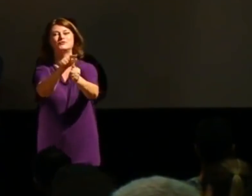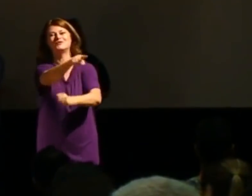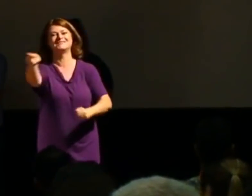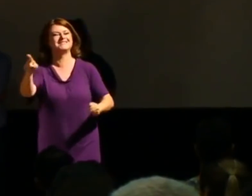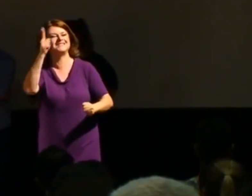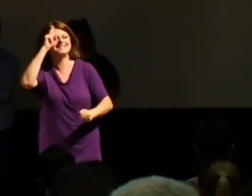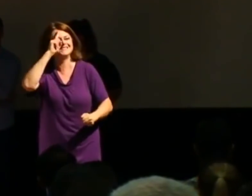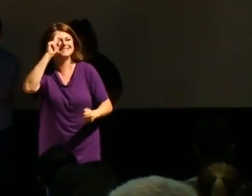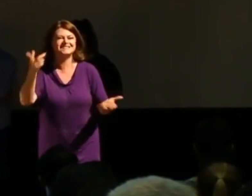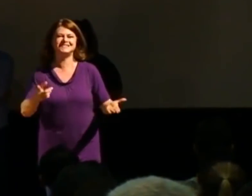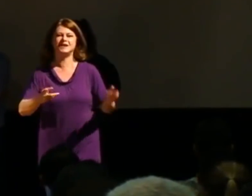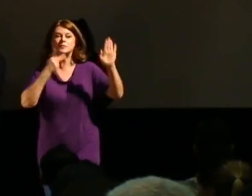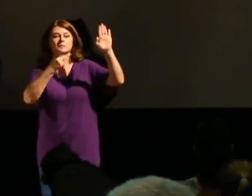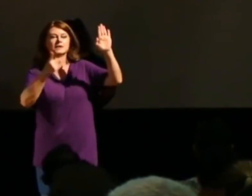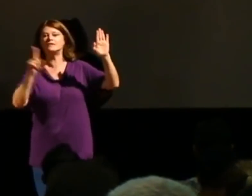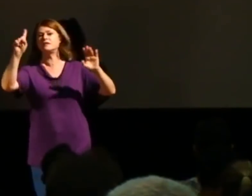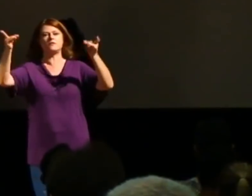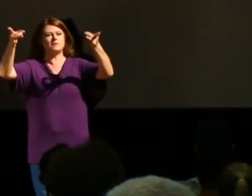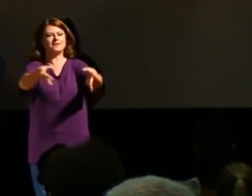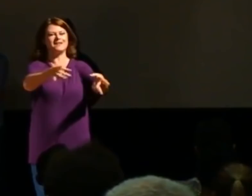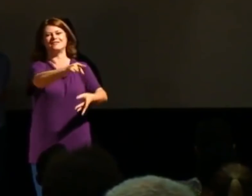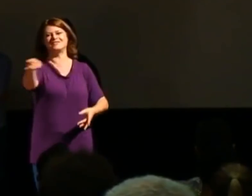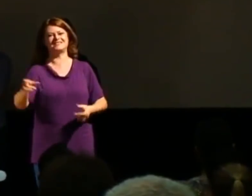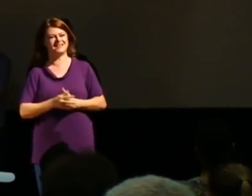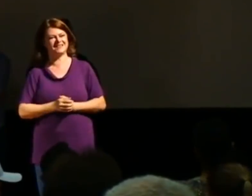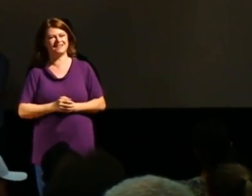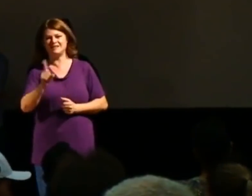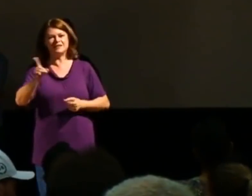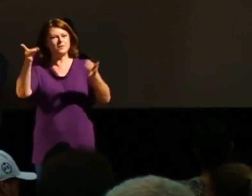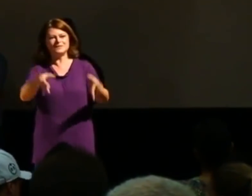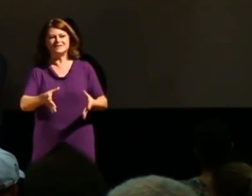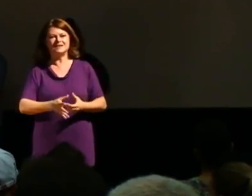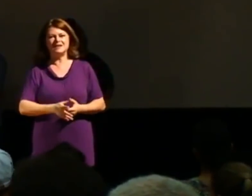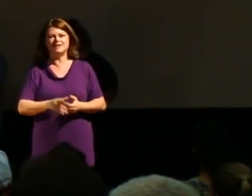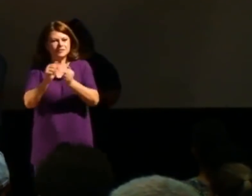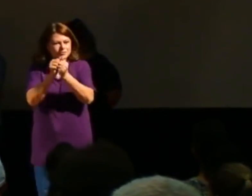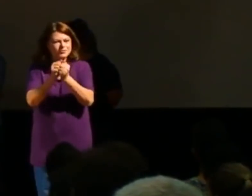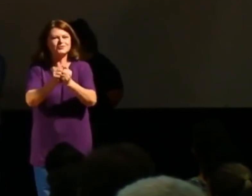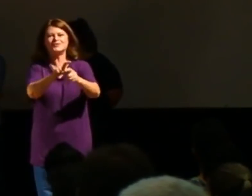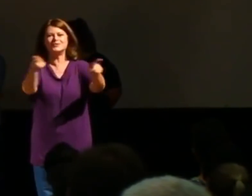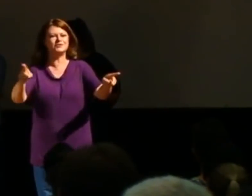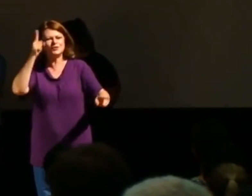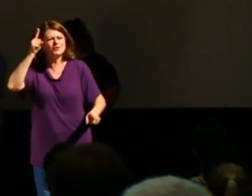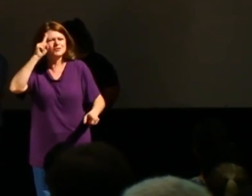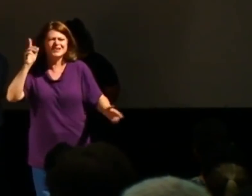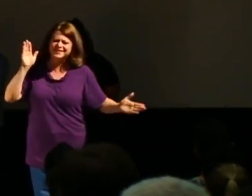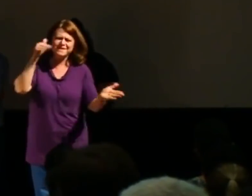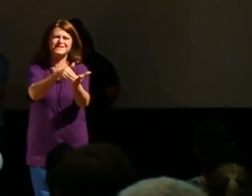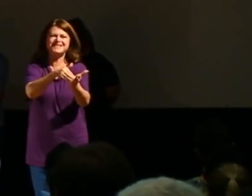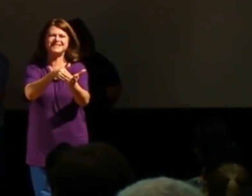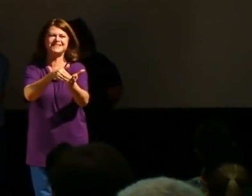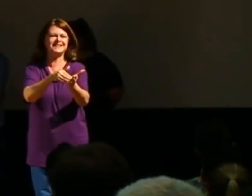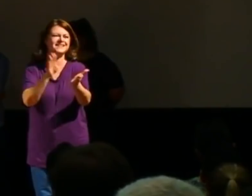contigo, eu não vos abandonarei, eis que estarei convosco todos os dias, até o fim, até o